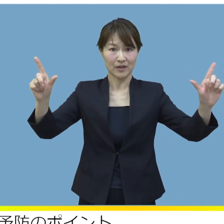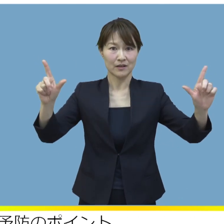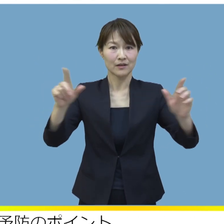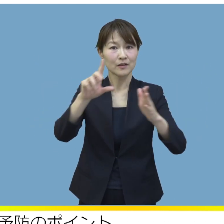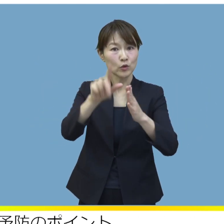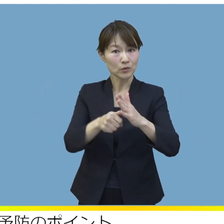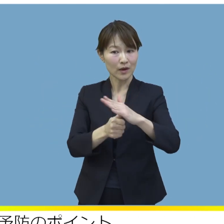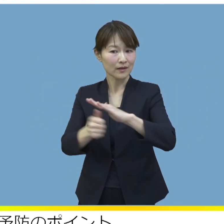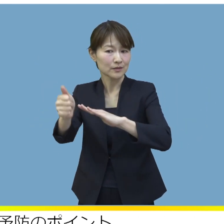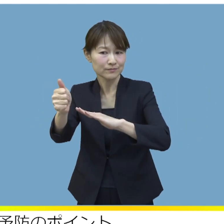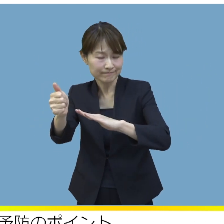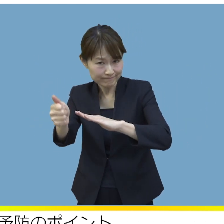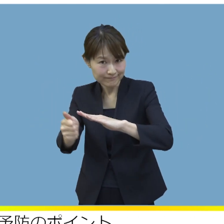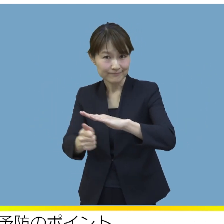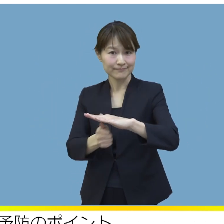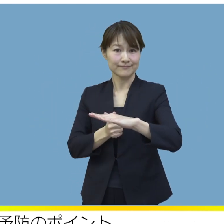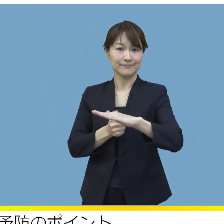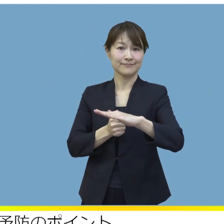を避ける